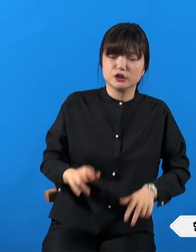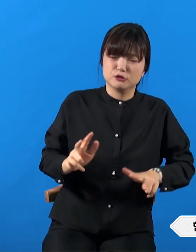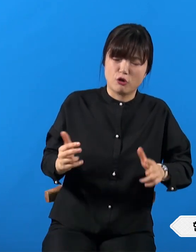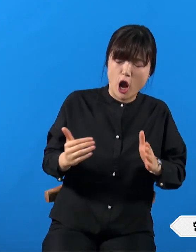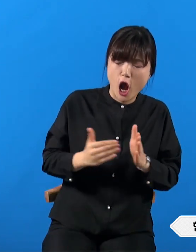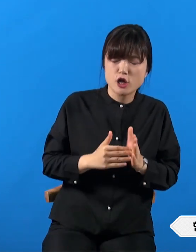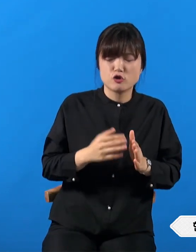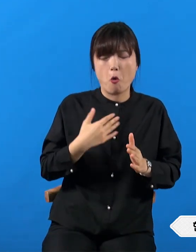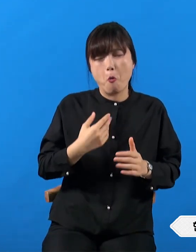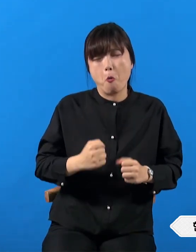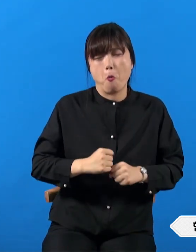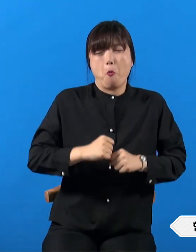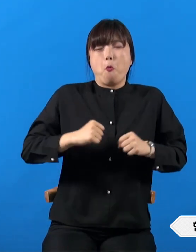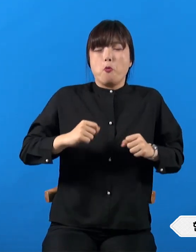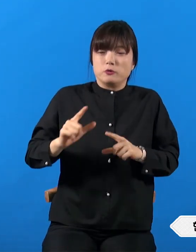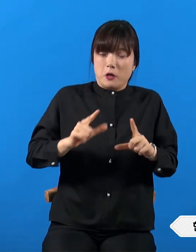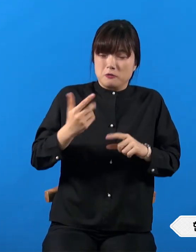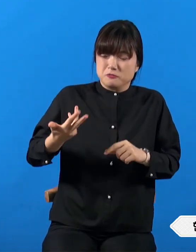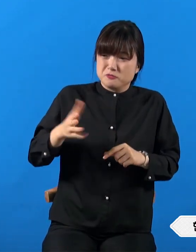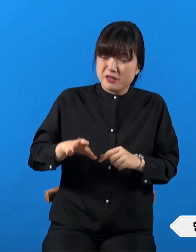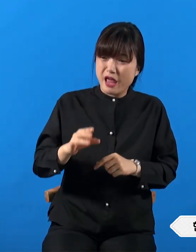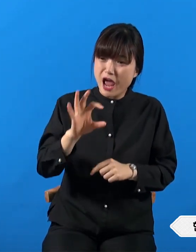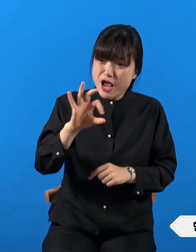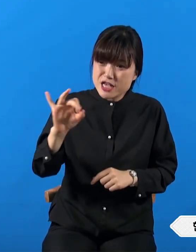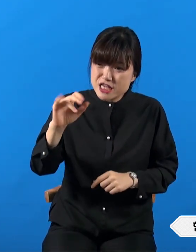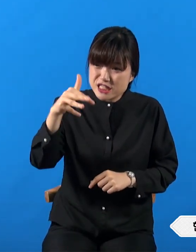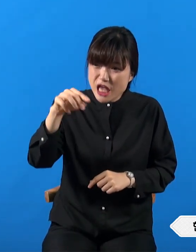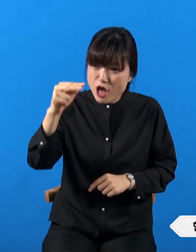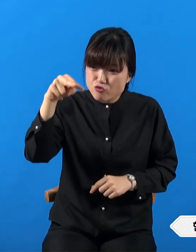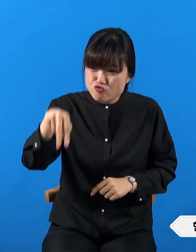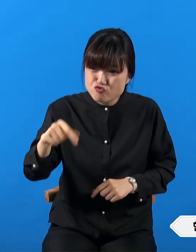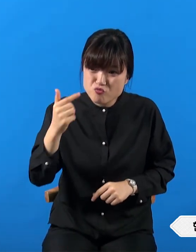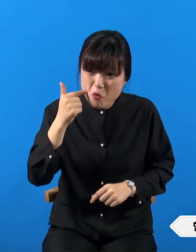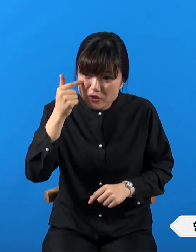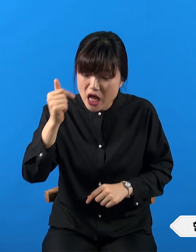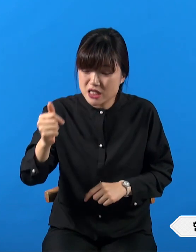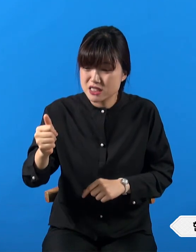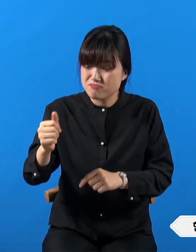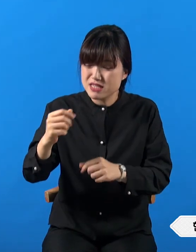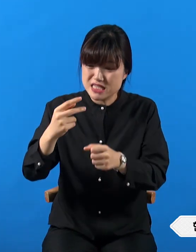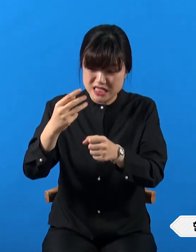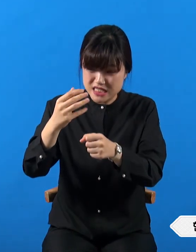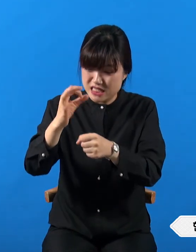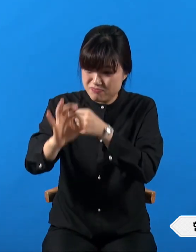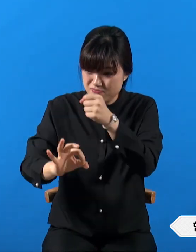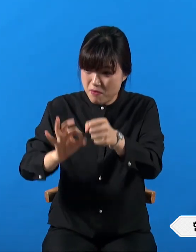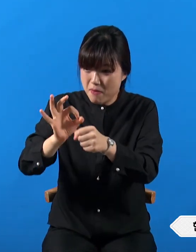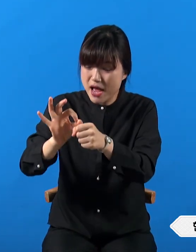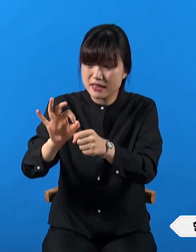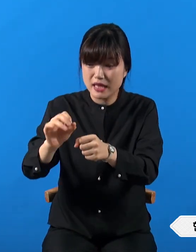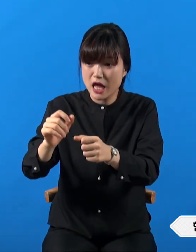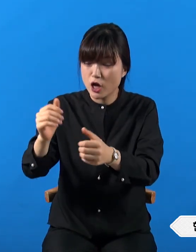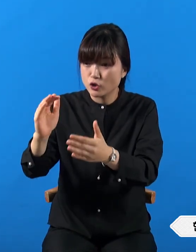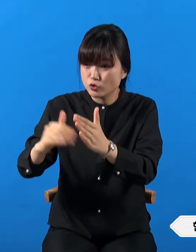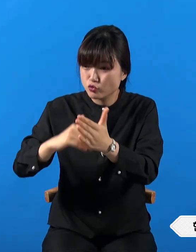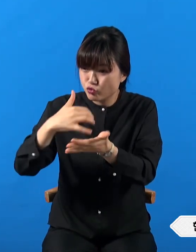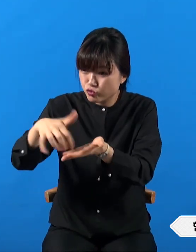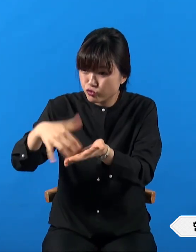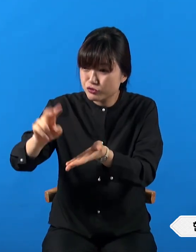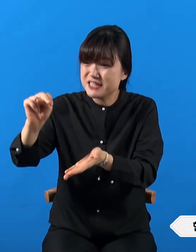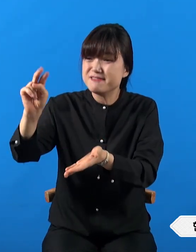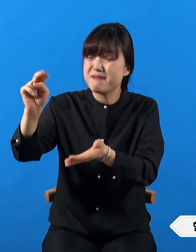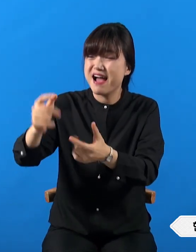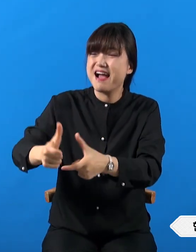좀 어깨에 힘주고 다녔는데 근데 뭐 목사님은 10년 만에 2만 명이 됐다고 하니까 제가 목사님 때는 약고